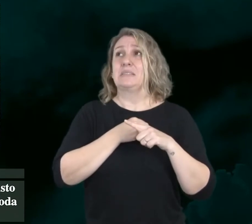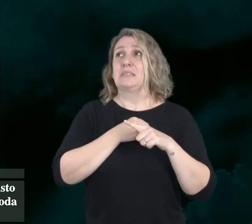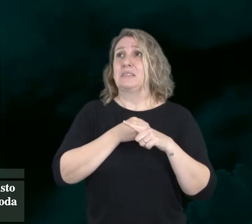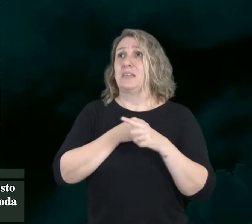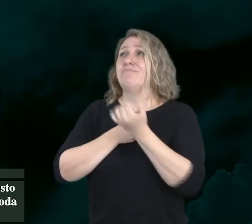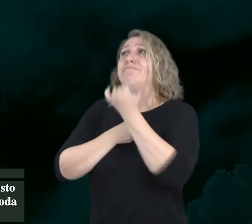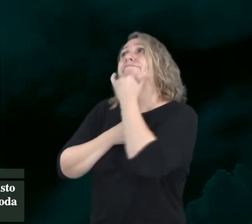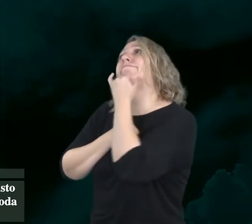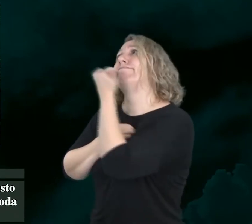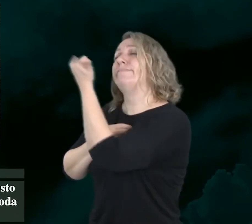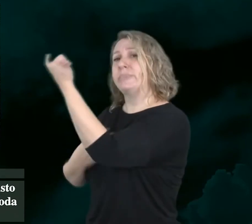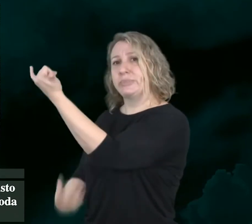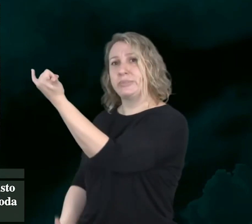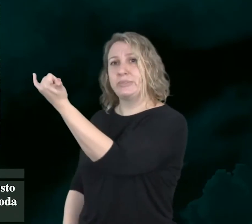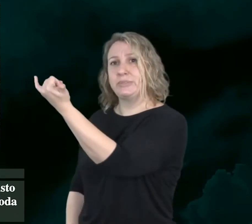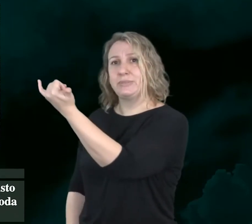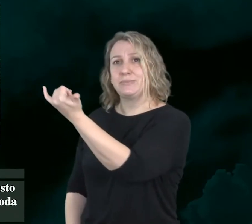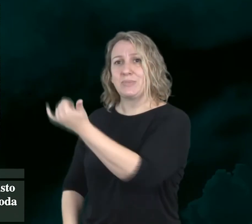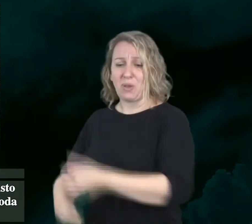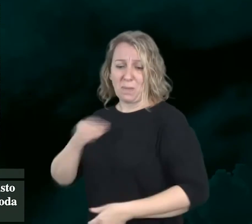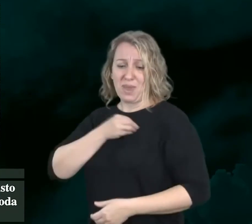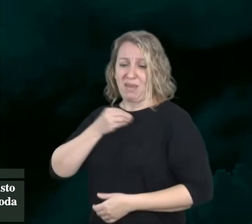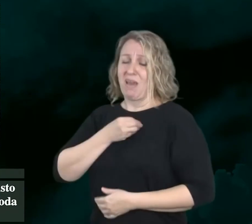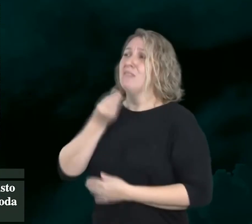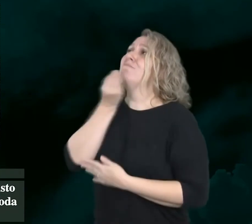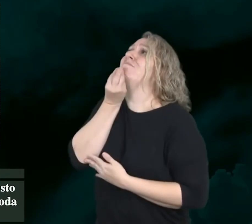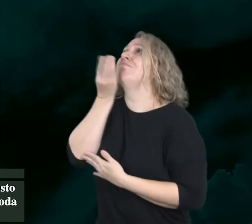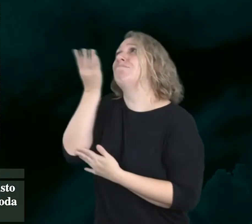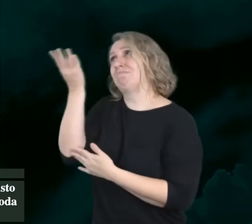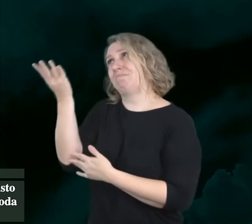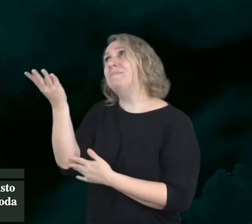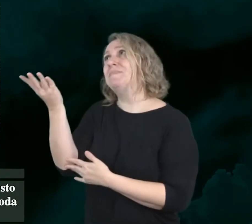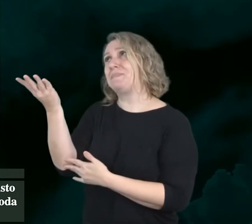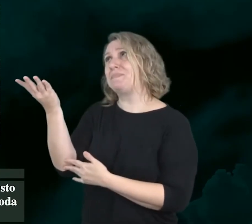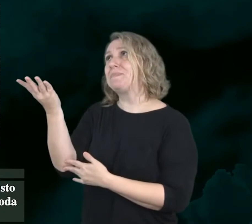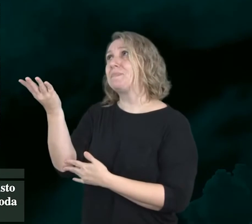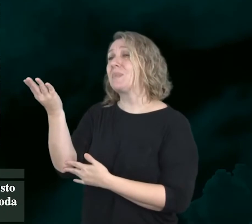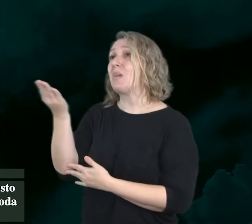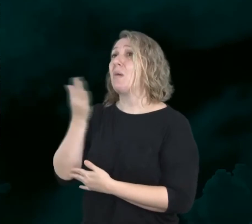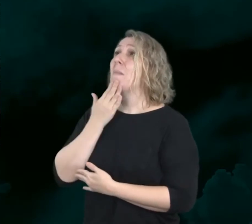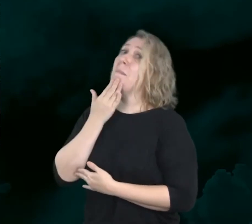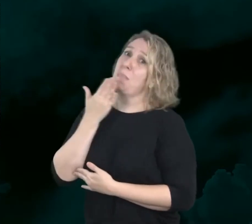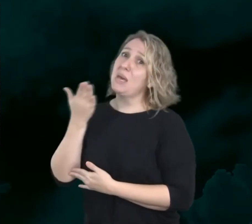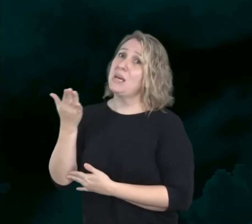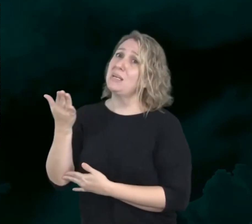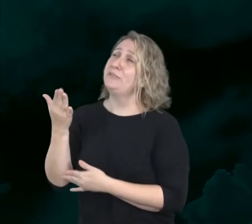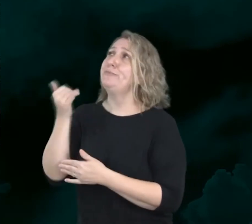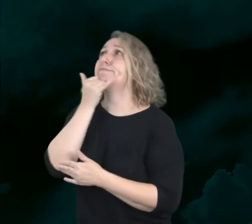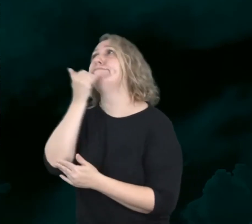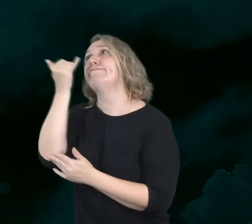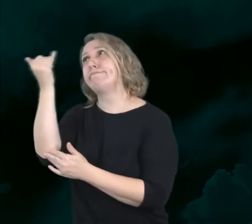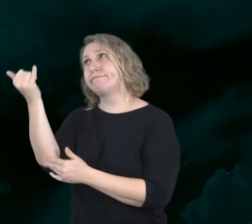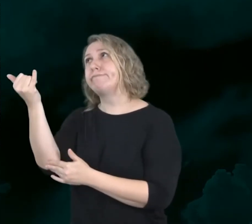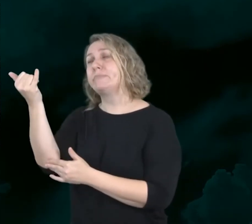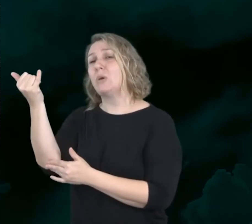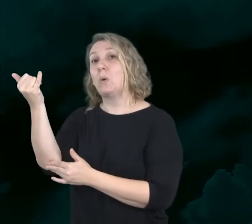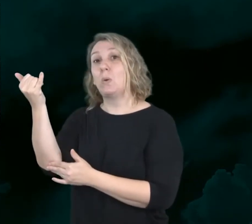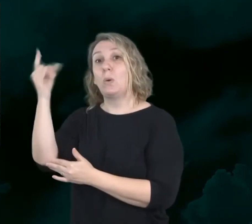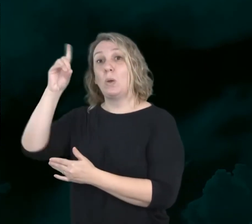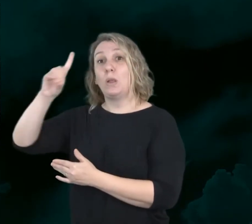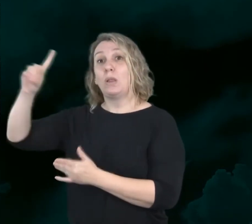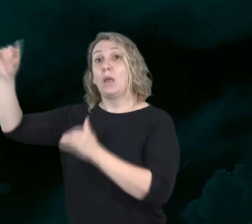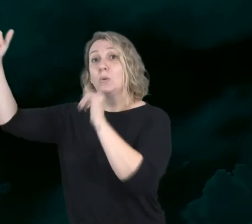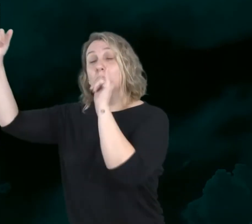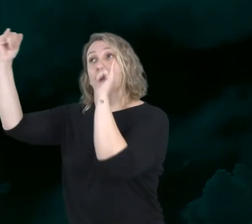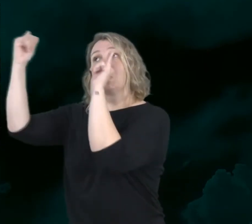porque assim nós vamos ter uma consciência limpa, uma consciência sensível. Do contrário, a nossa